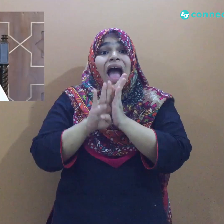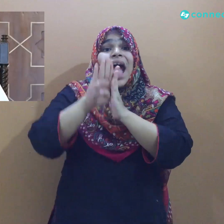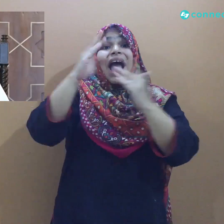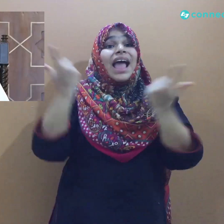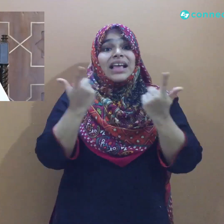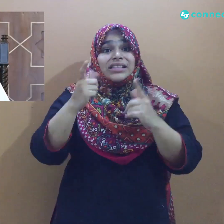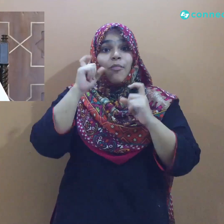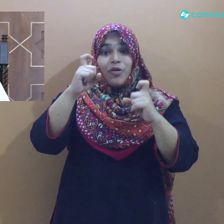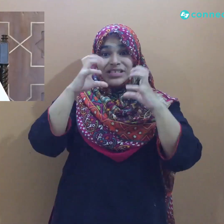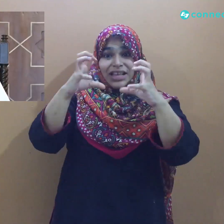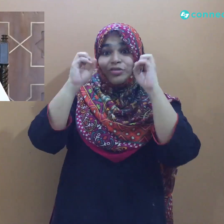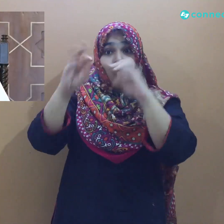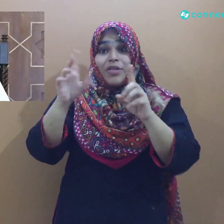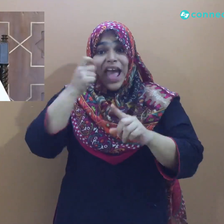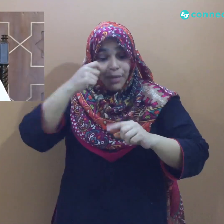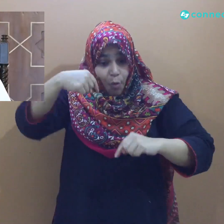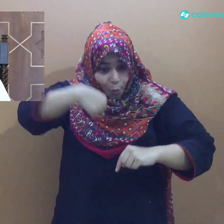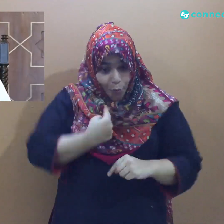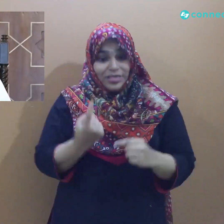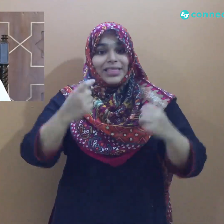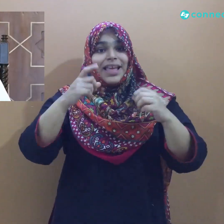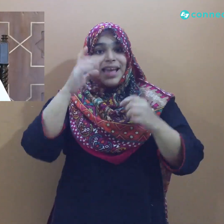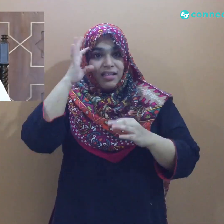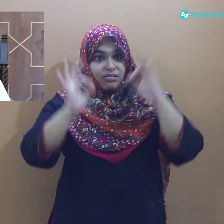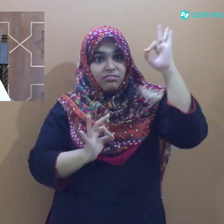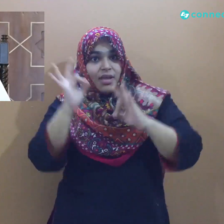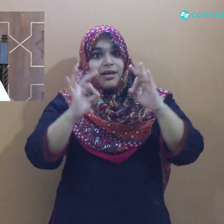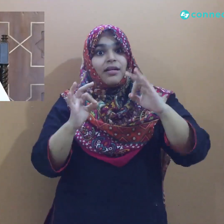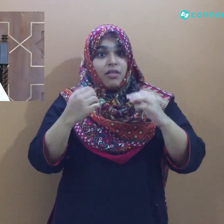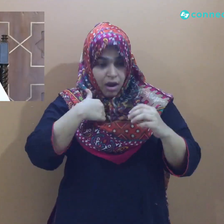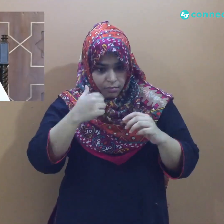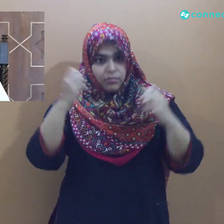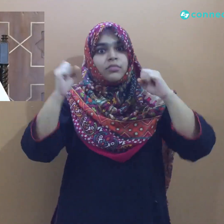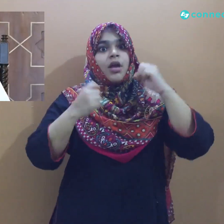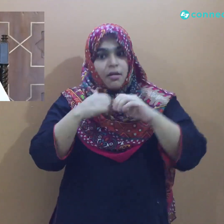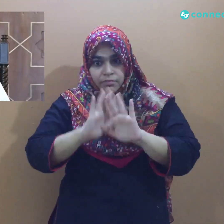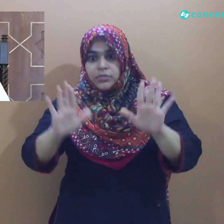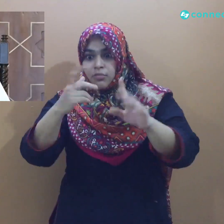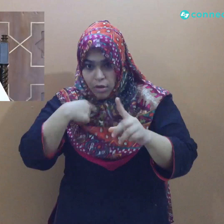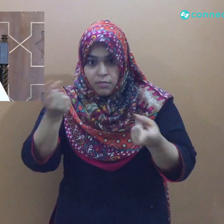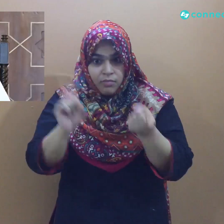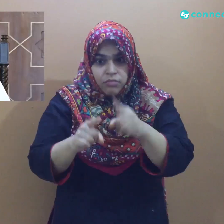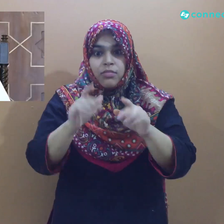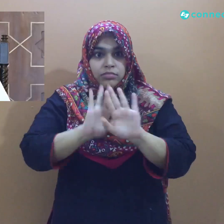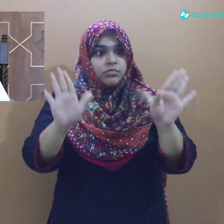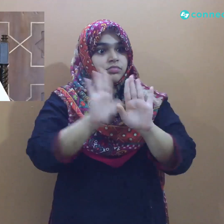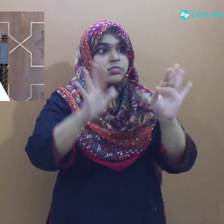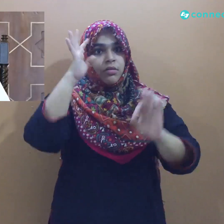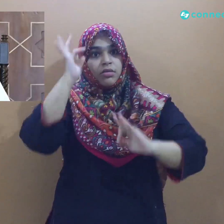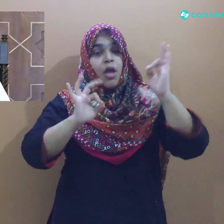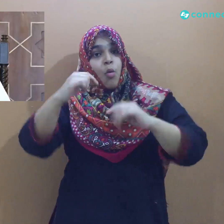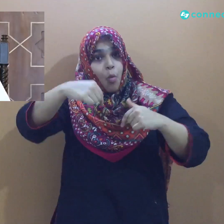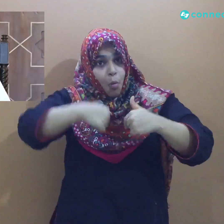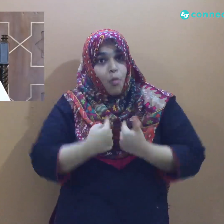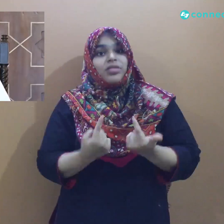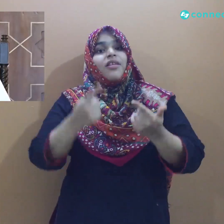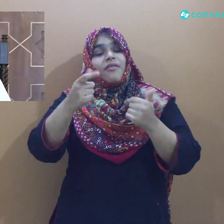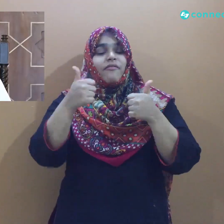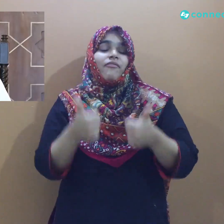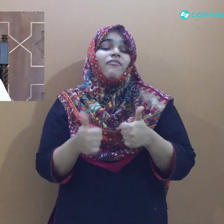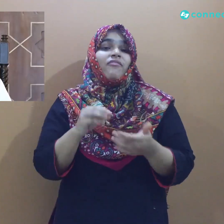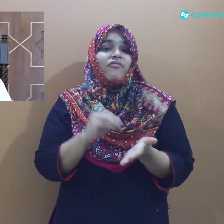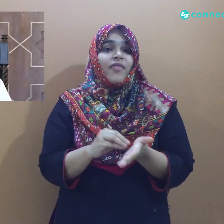مجبور نہیں کر رہی ہو پابندی کرنے کے لیے، بلکہ خود لوگ کہیں کہ ہم انتظام کریں گے اس بات کا۔ اور اس اسلام کے